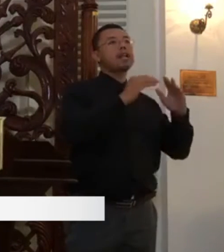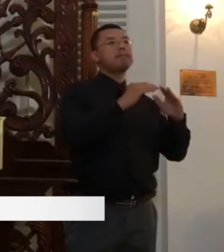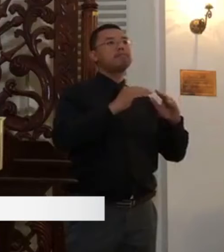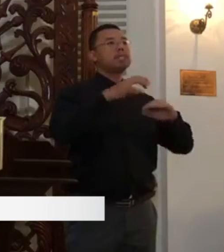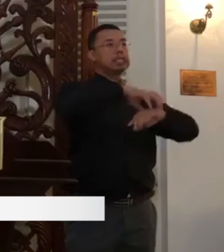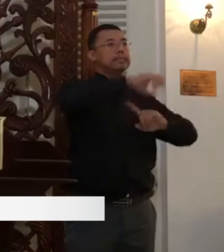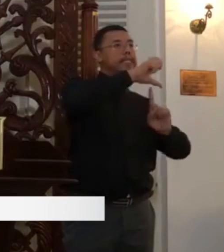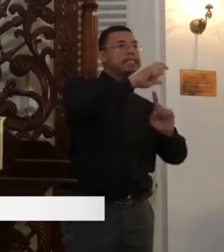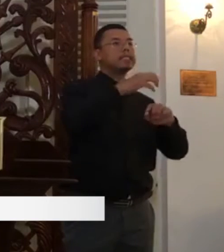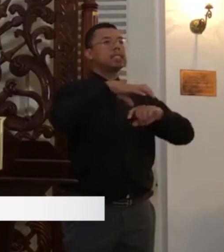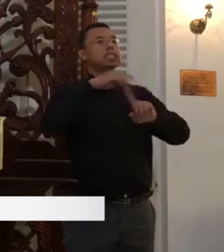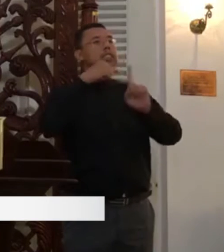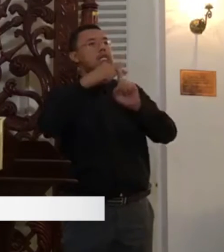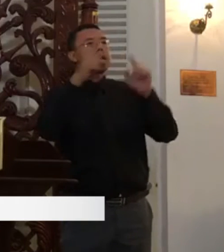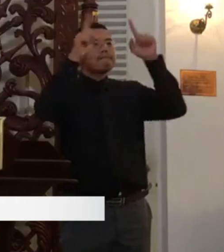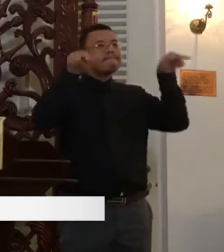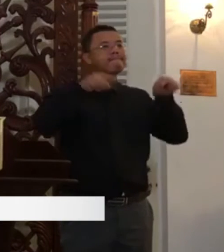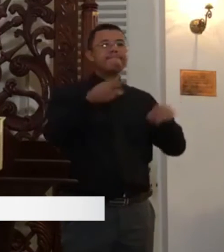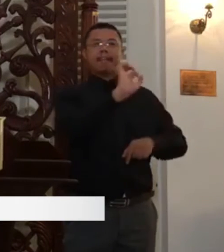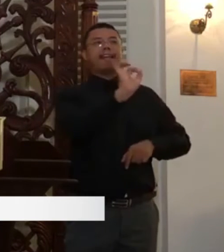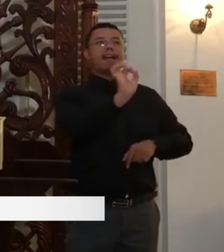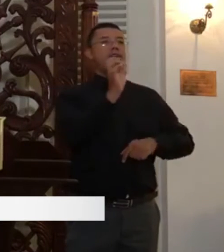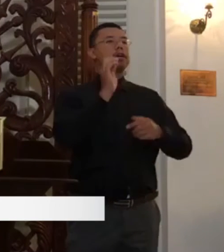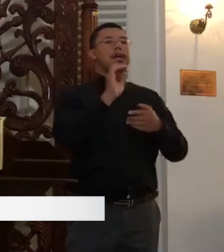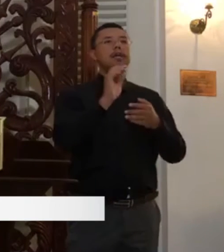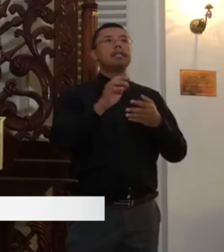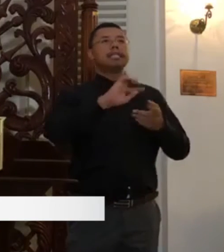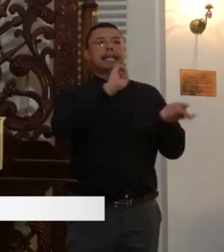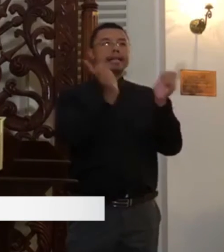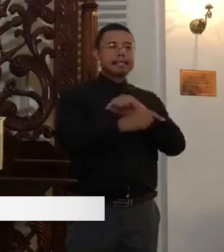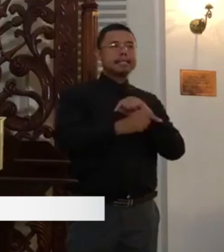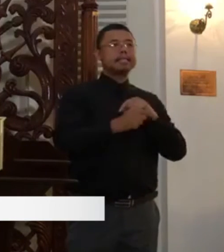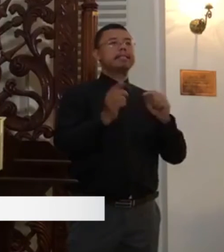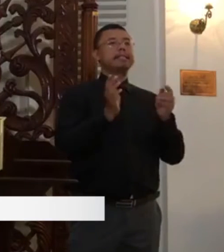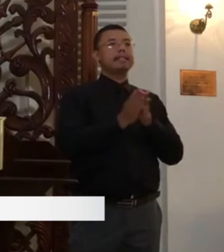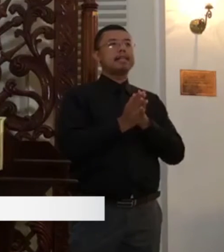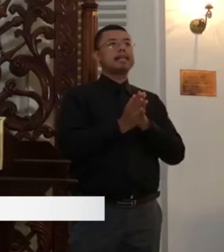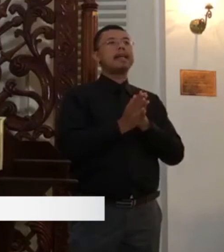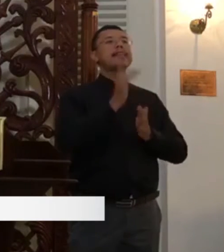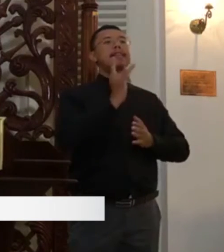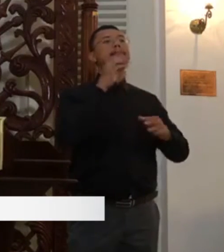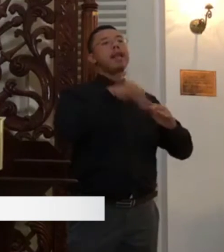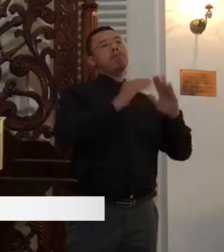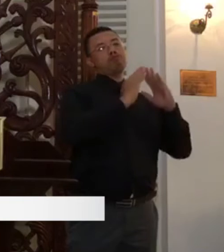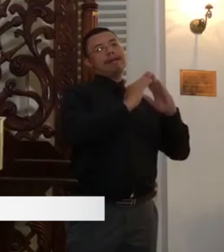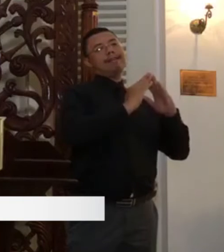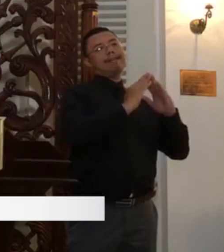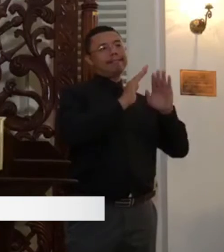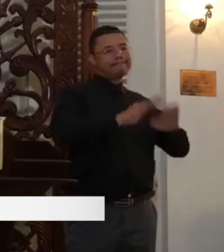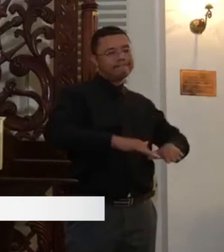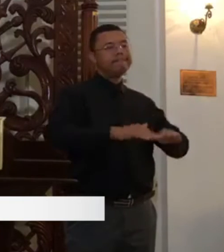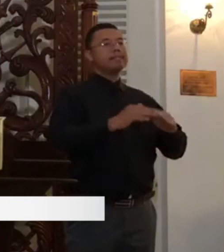itu ditiadakan dan diganti dengan kegiatan di rumah. Jadi